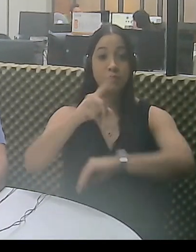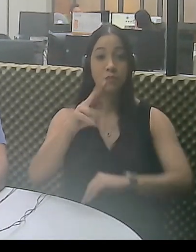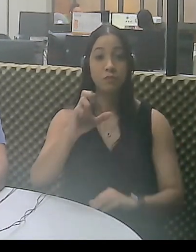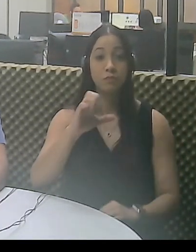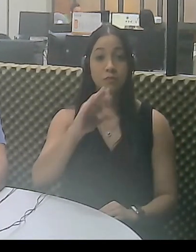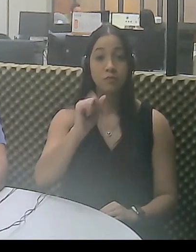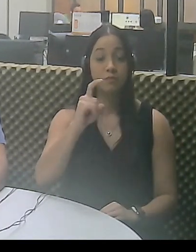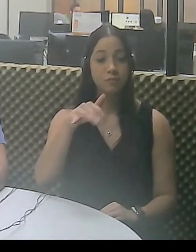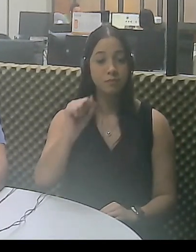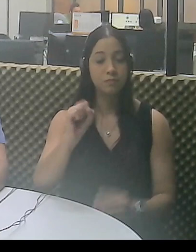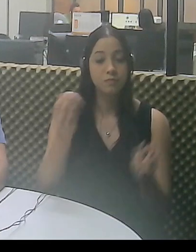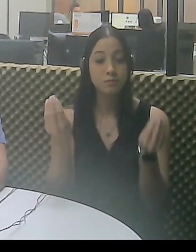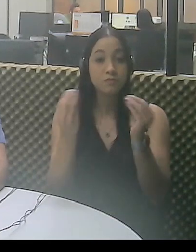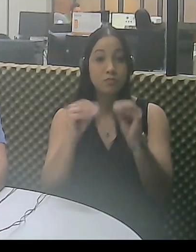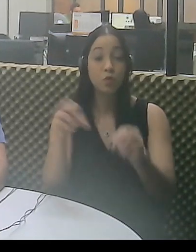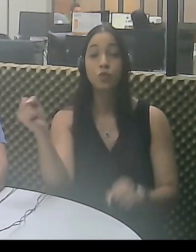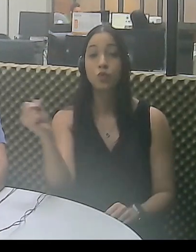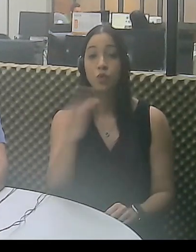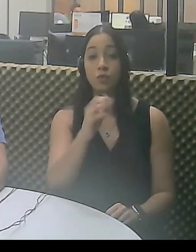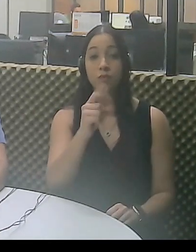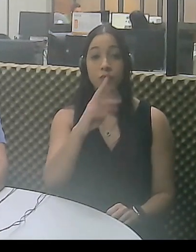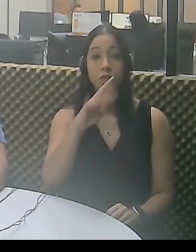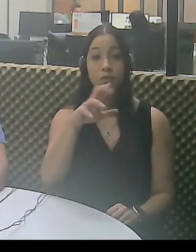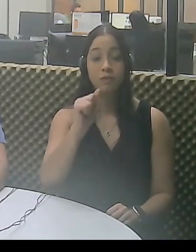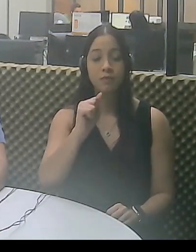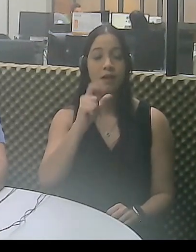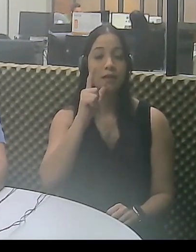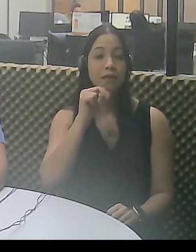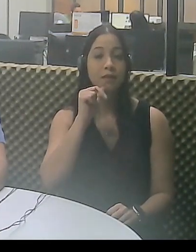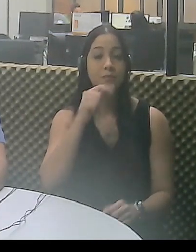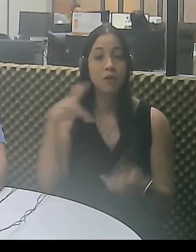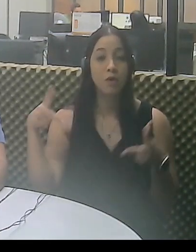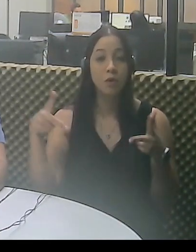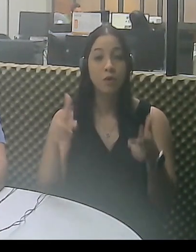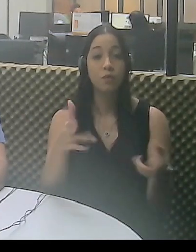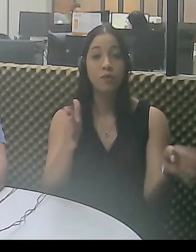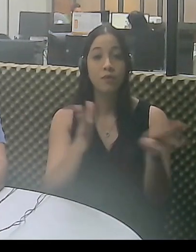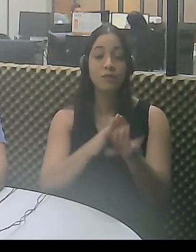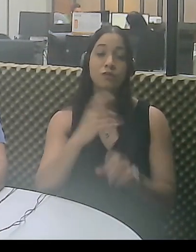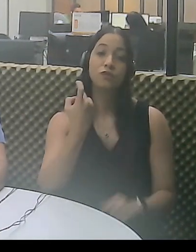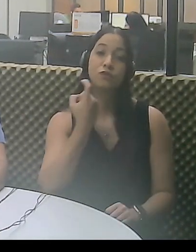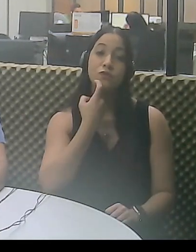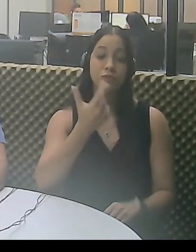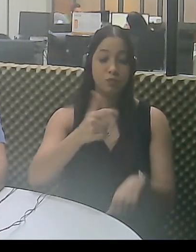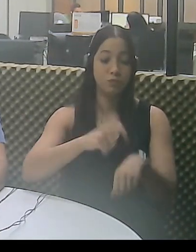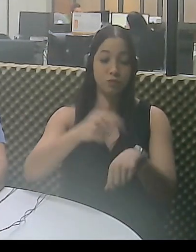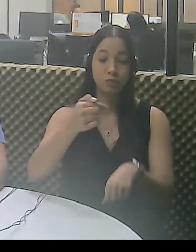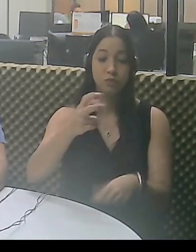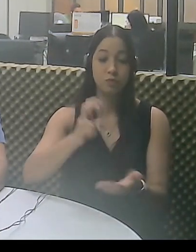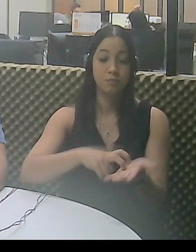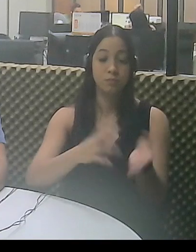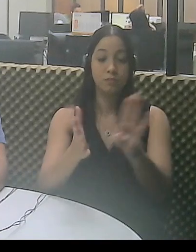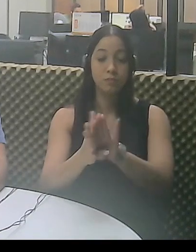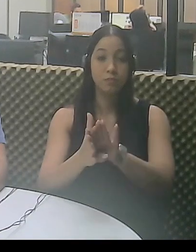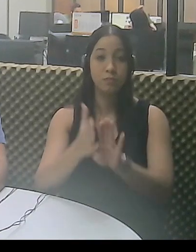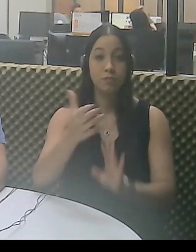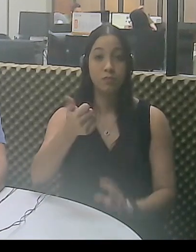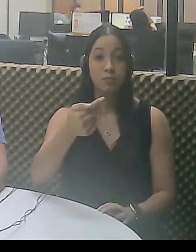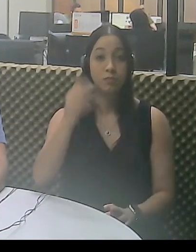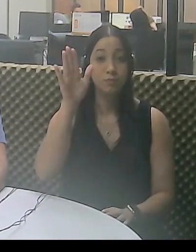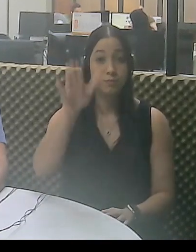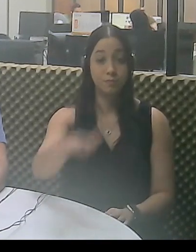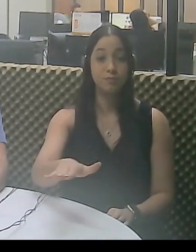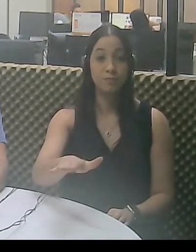Caxias. Para a instalação da nova adutora, o Demai vai interditar até sexta-feira, das 7 da manhã até as 17